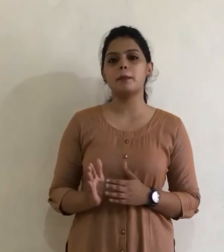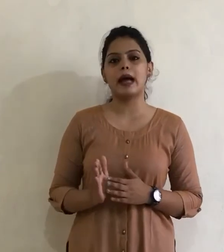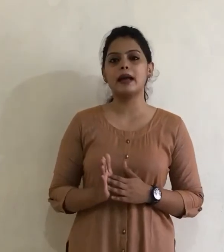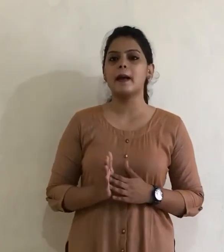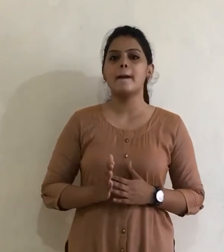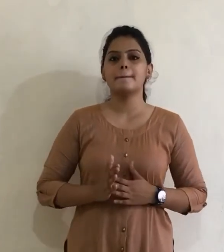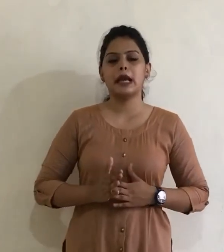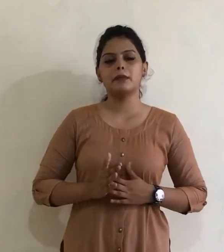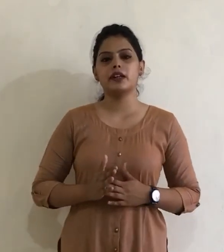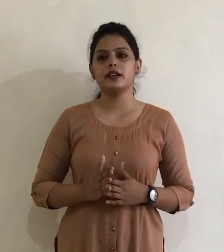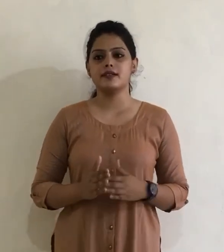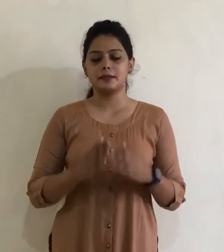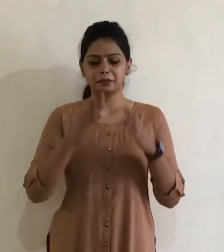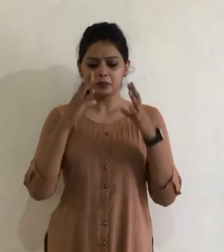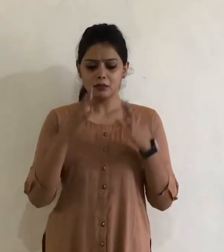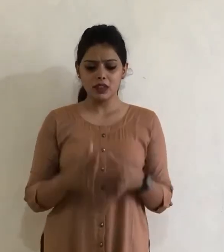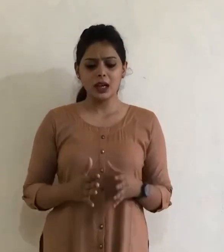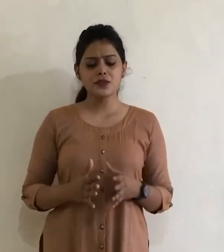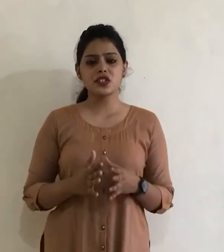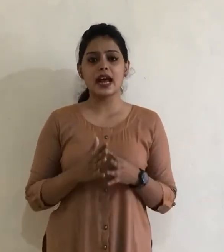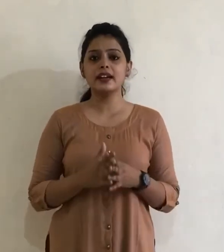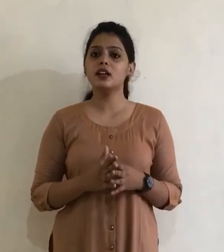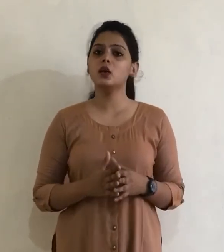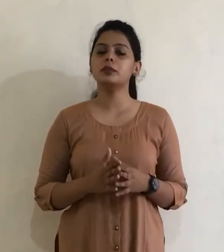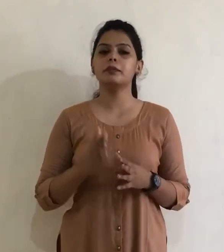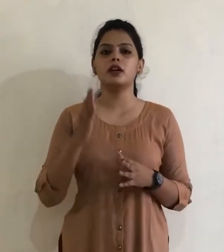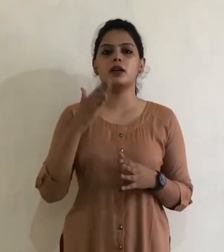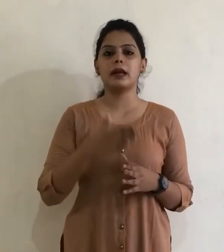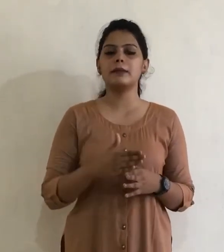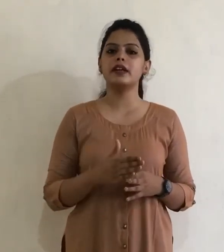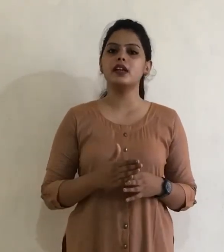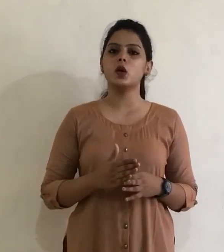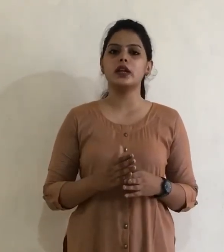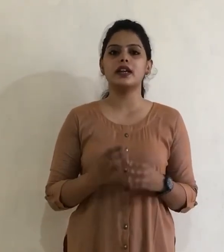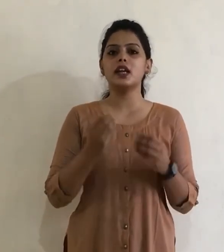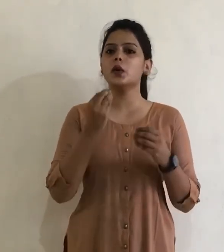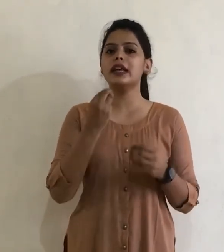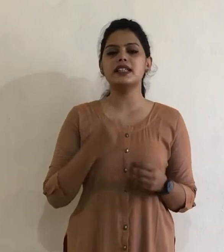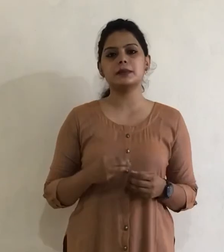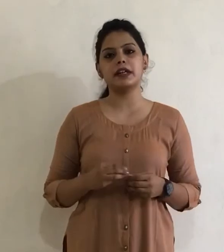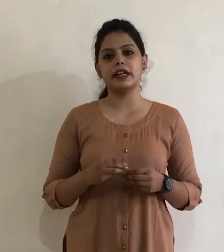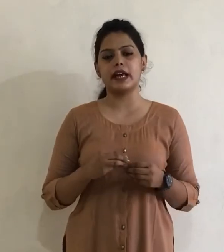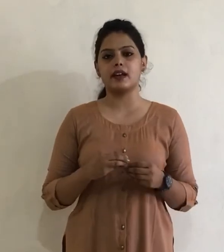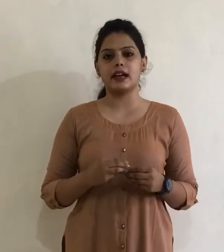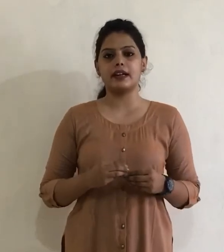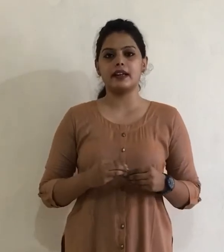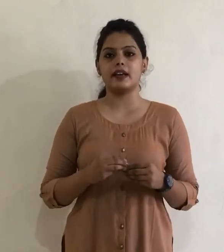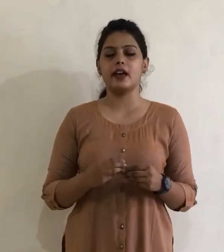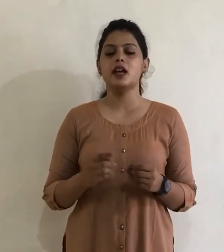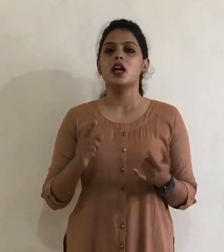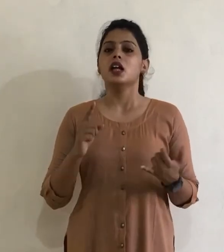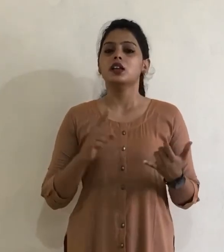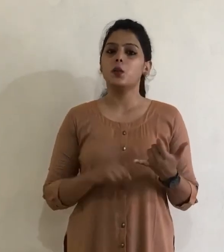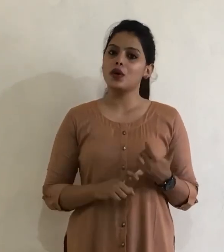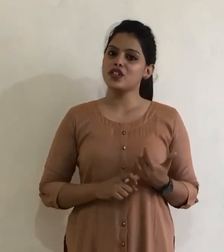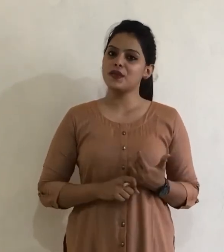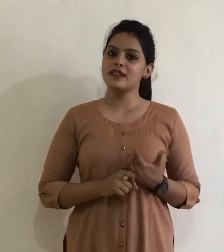bank primary dealers. Now, standalone primary dealer होने के लिए कोई eligibility criteria है. The first one is